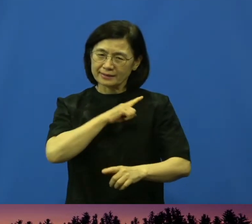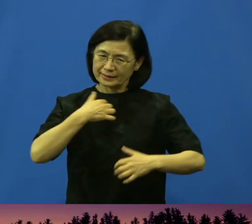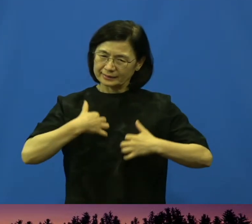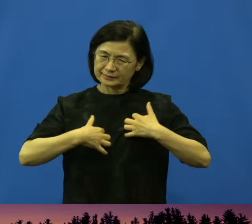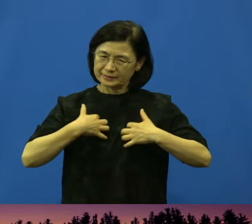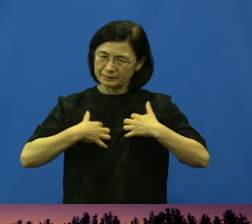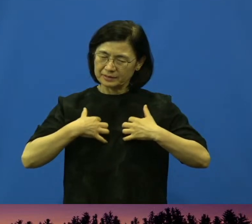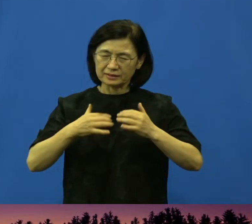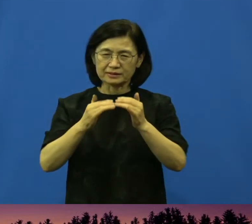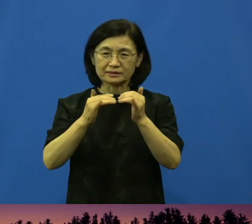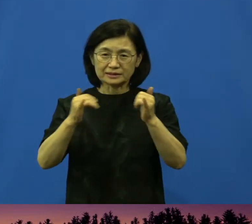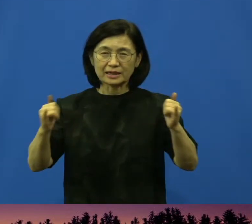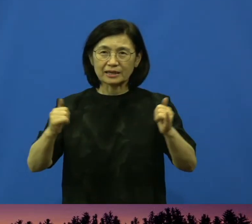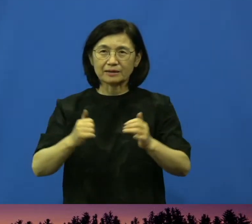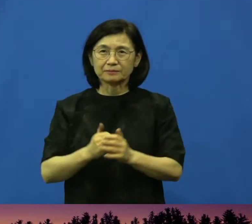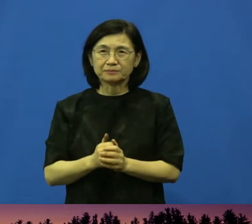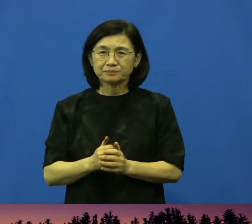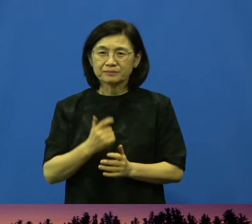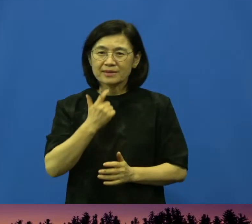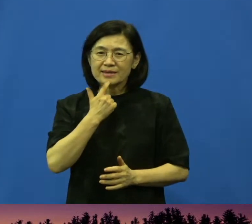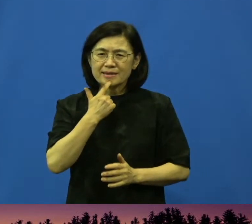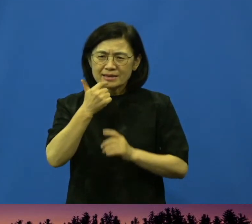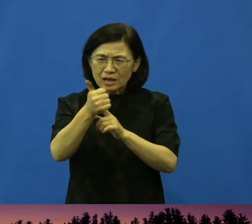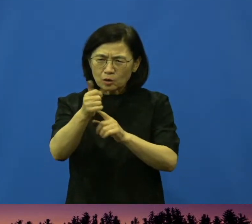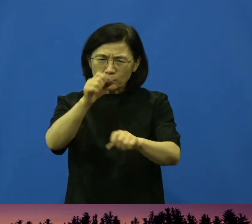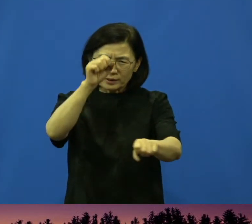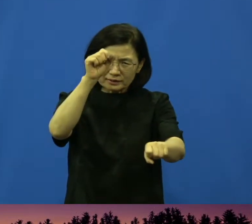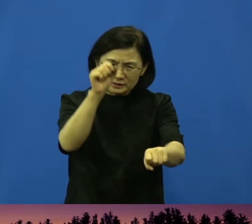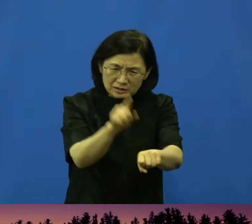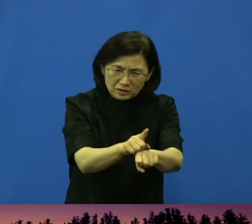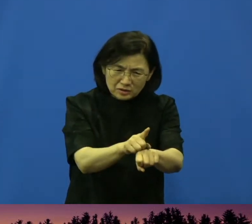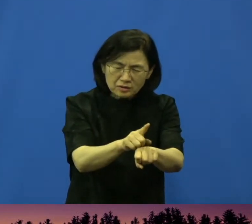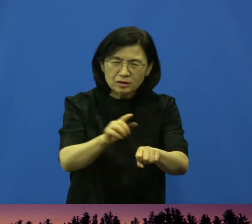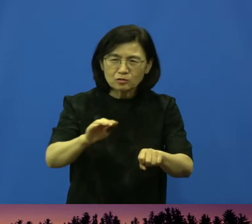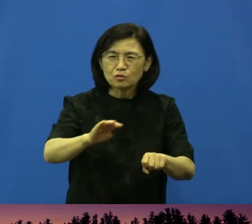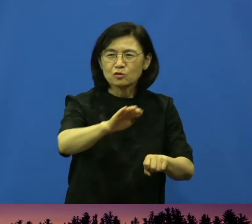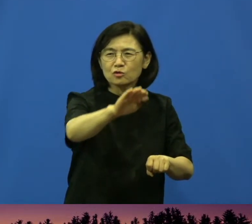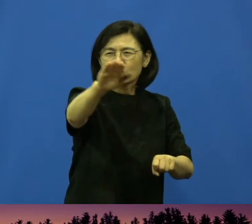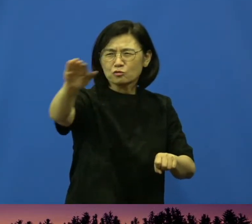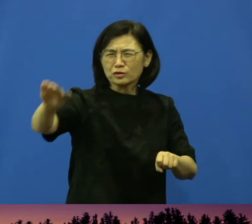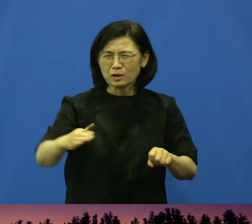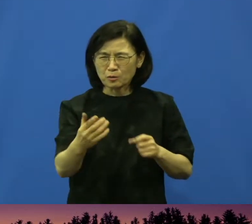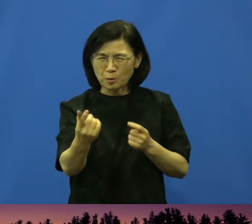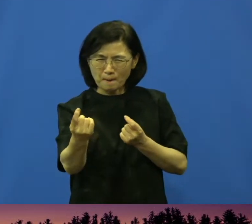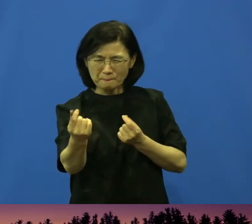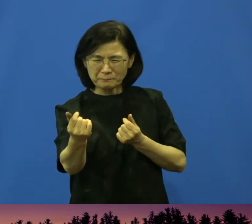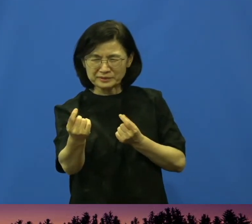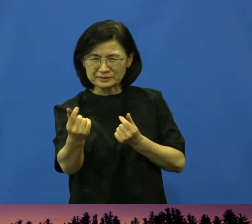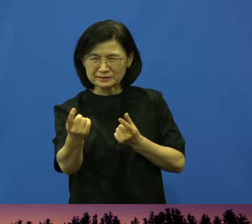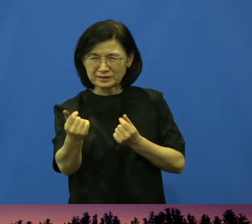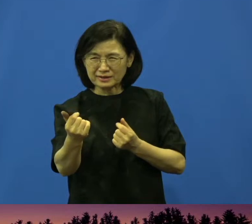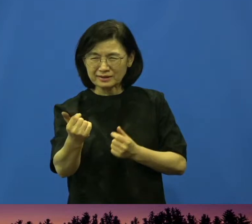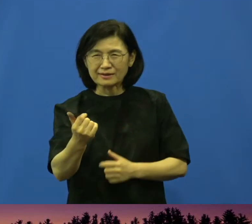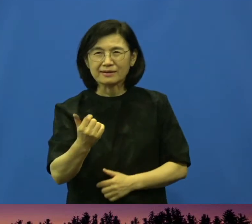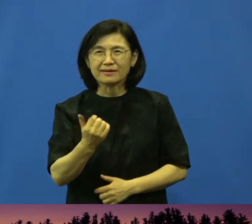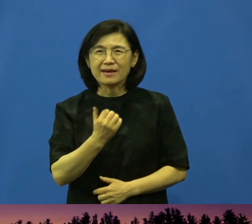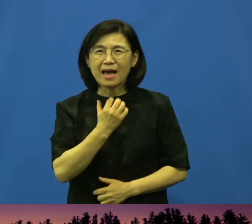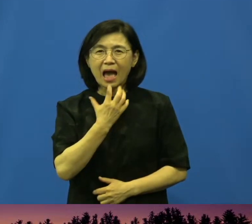가장 우리와 좀 닮아 있는, 아브라함 하면 좀 약간 기가 죽고 믿음의